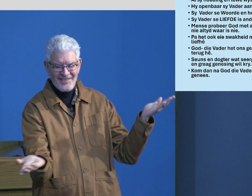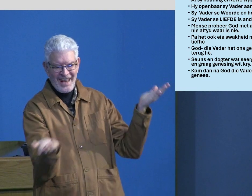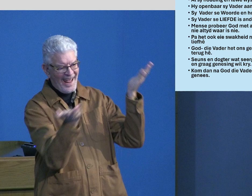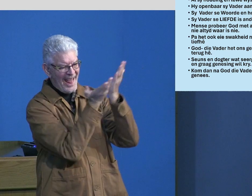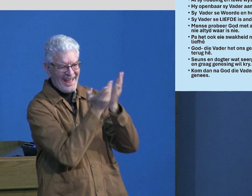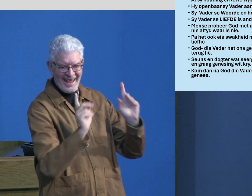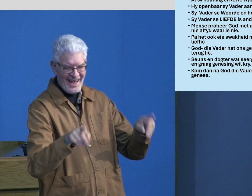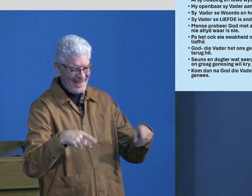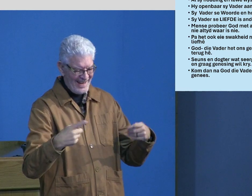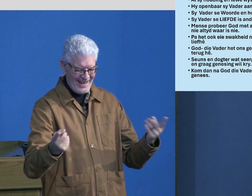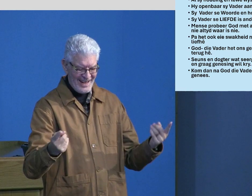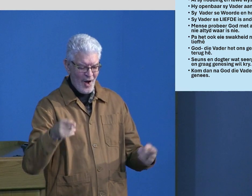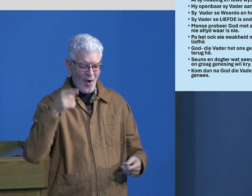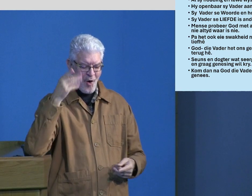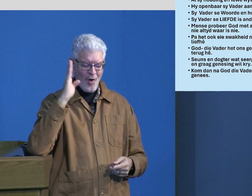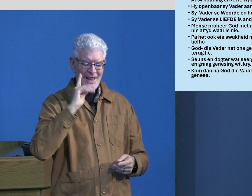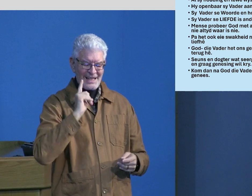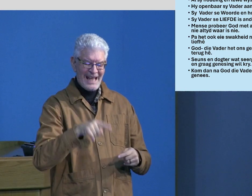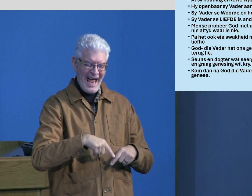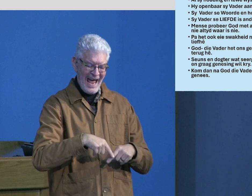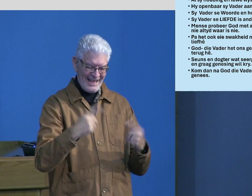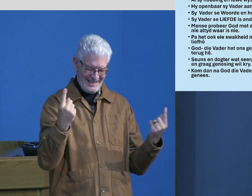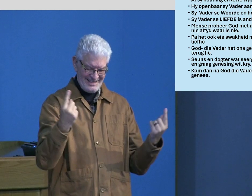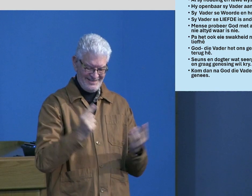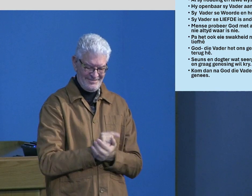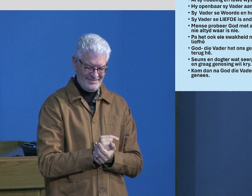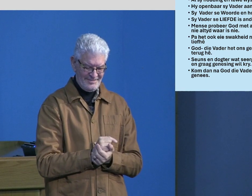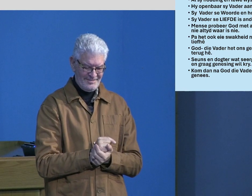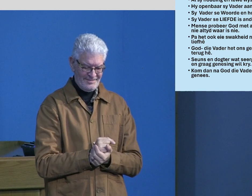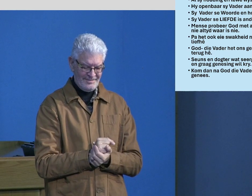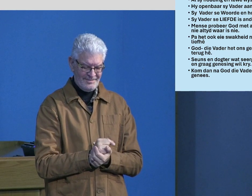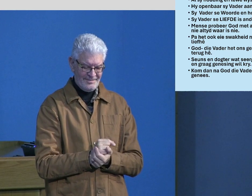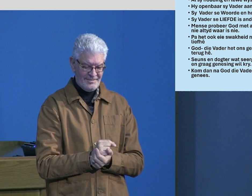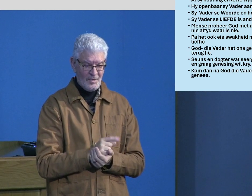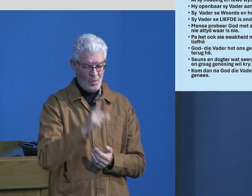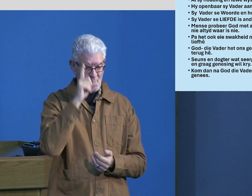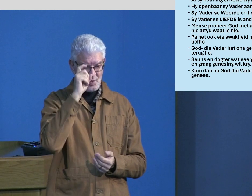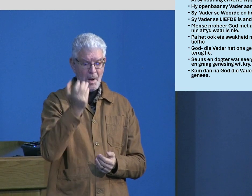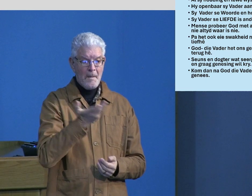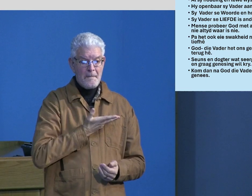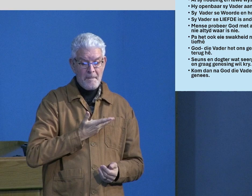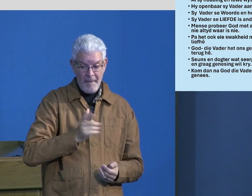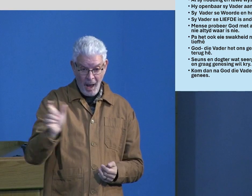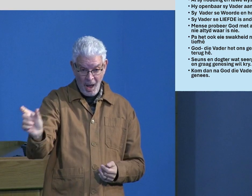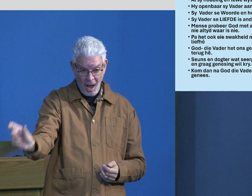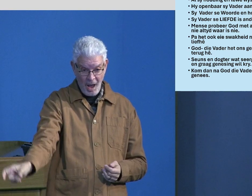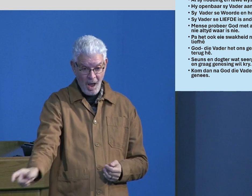nie vergelyk word nie. God is absoluut anders.